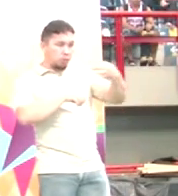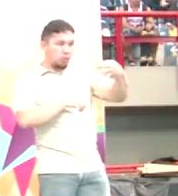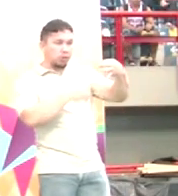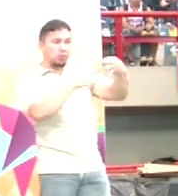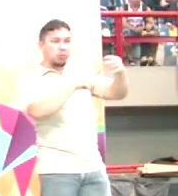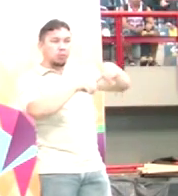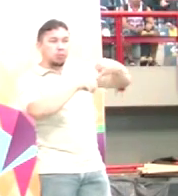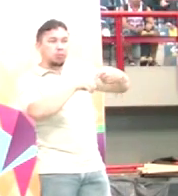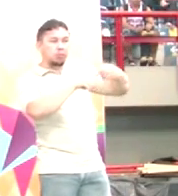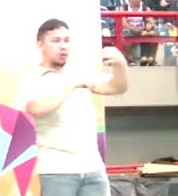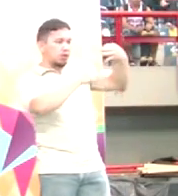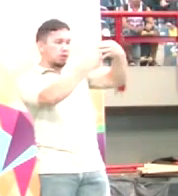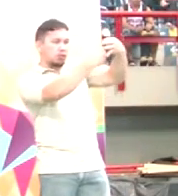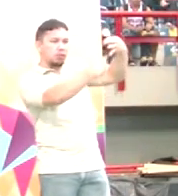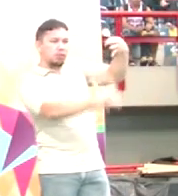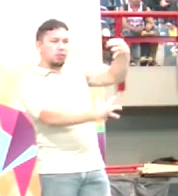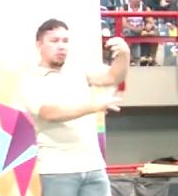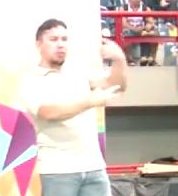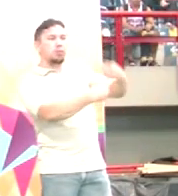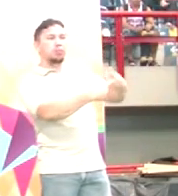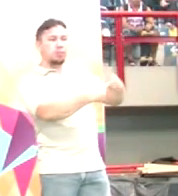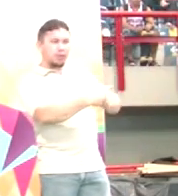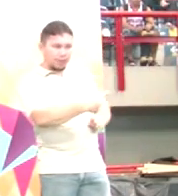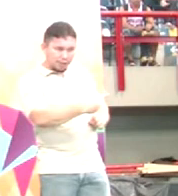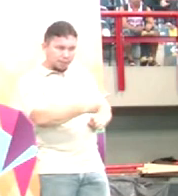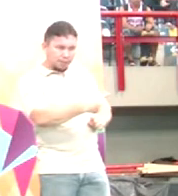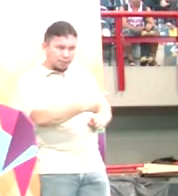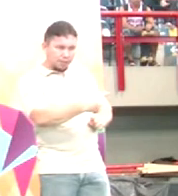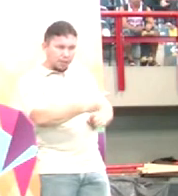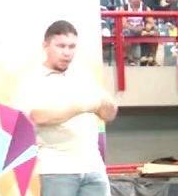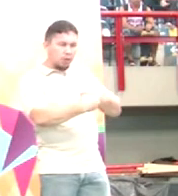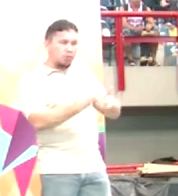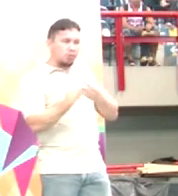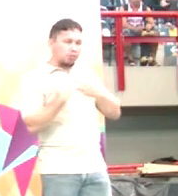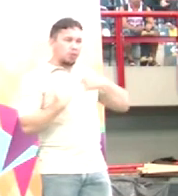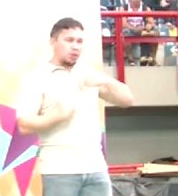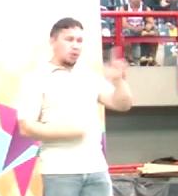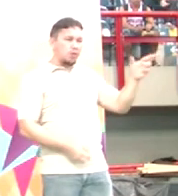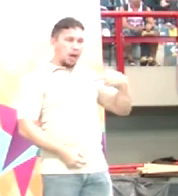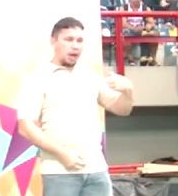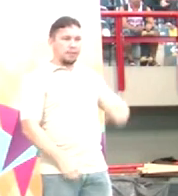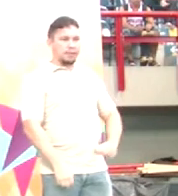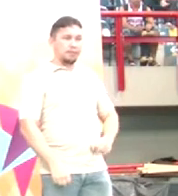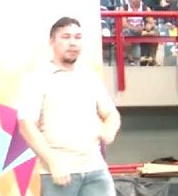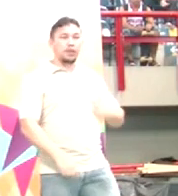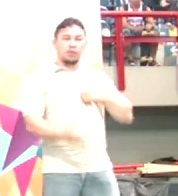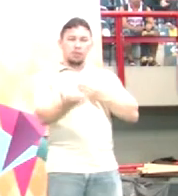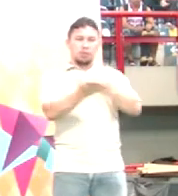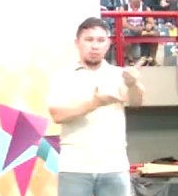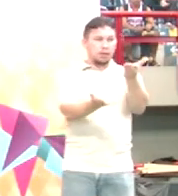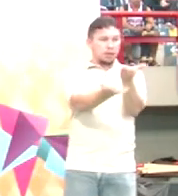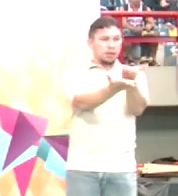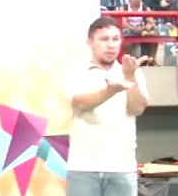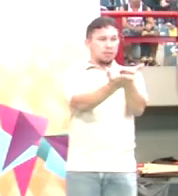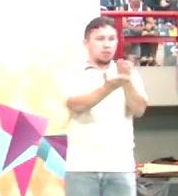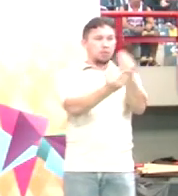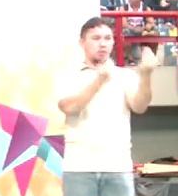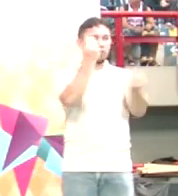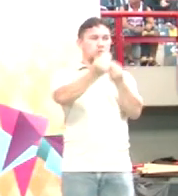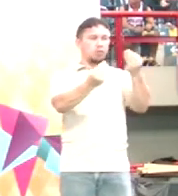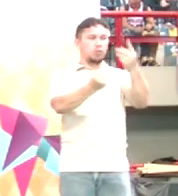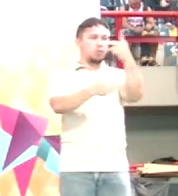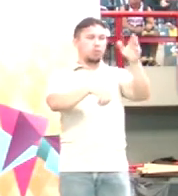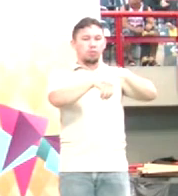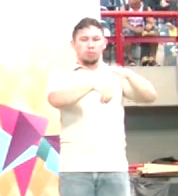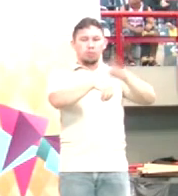sua opinião e convencer o leitor de que você está certo. Então, vamos iniciar a nossa aula.